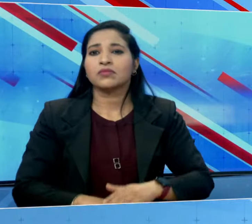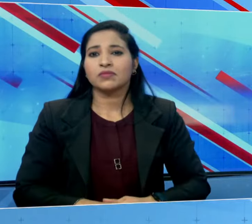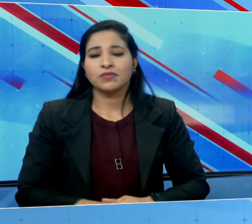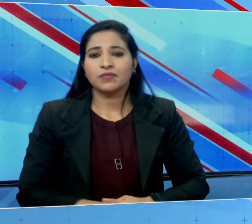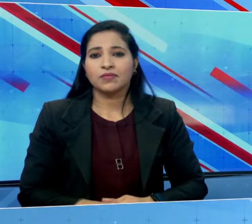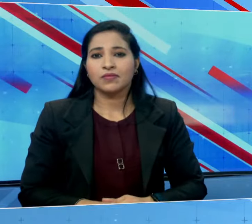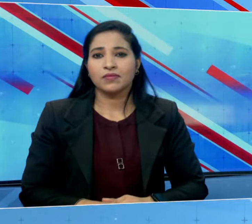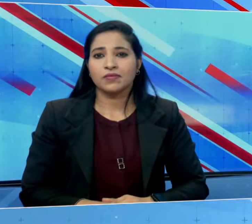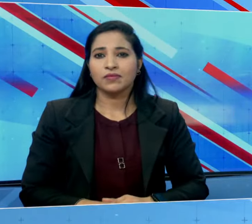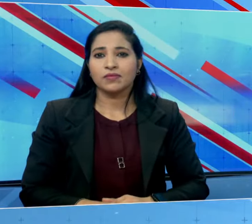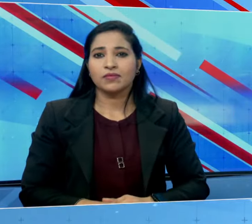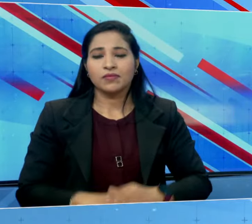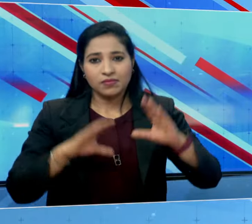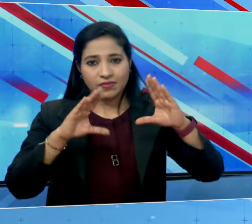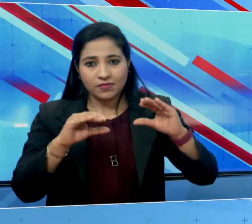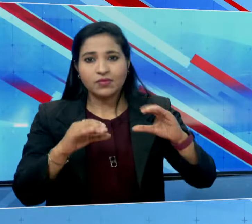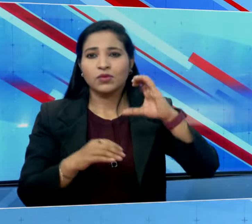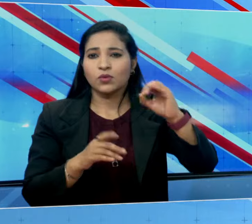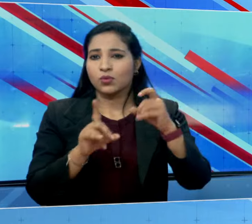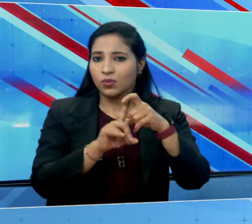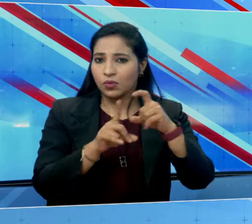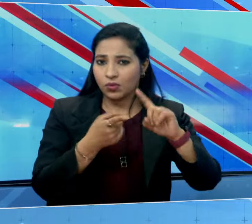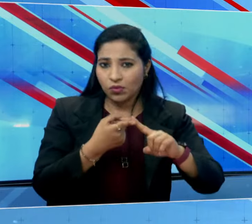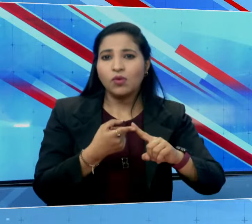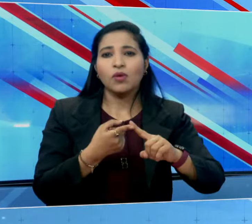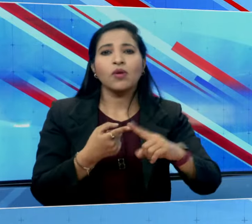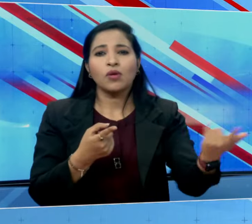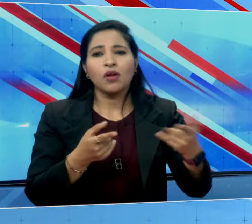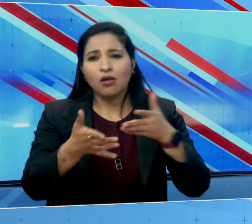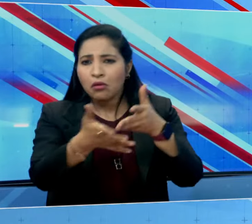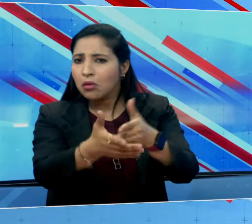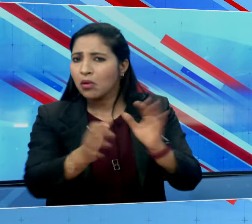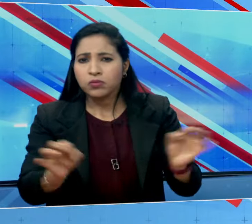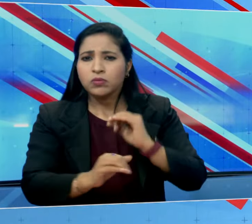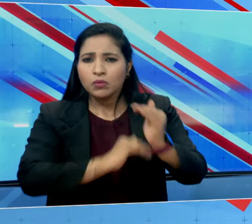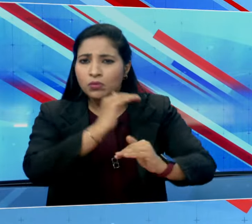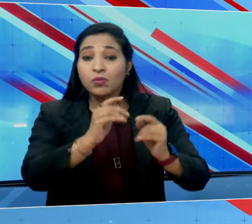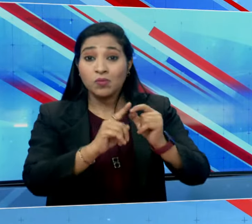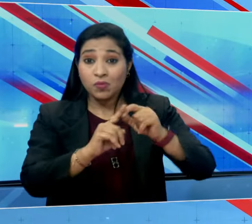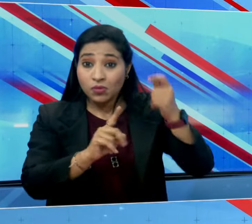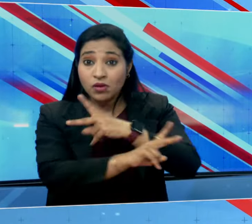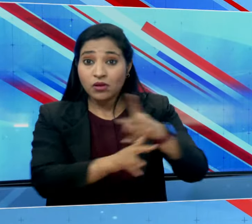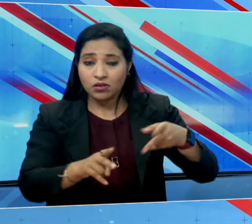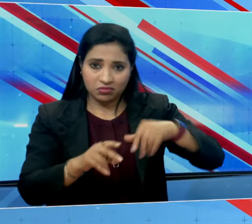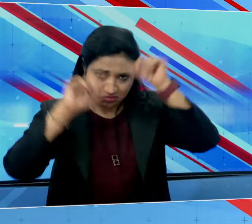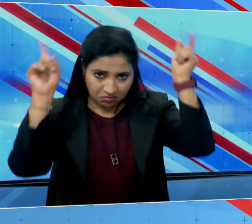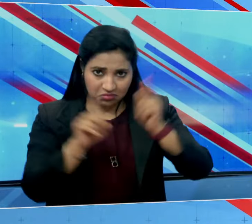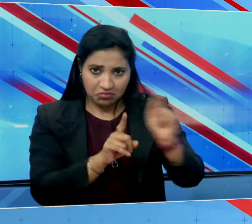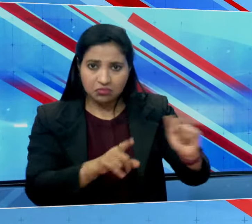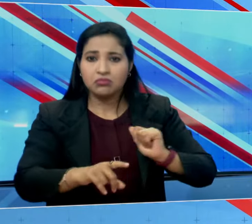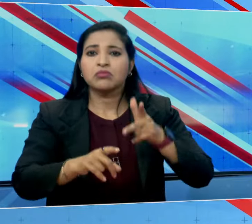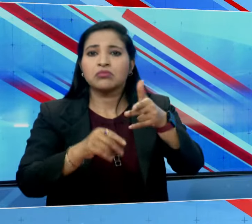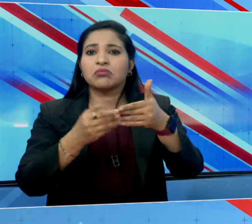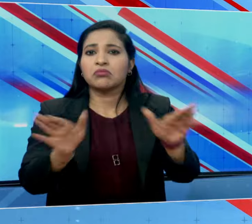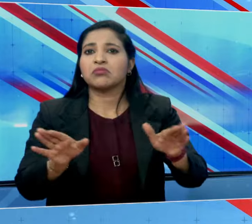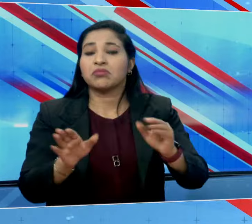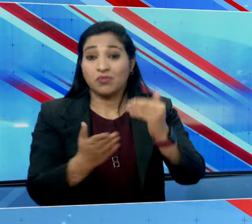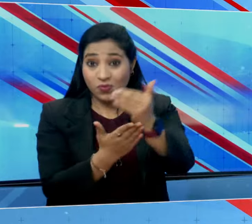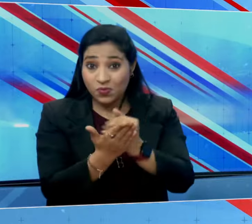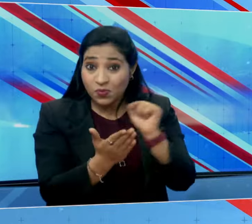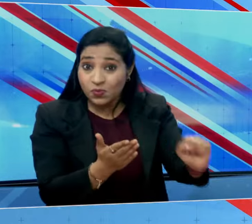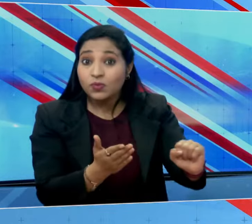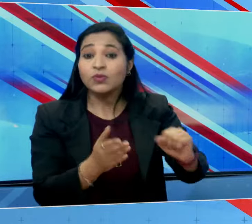जुड़े माइक्रोसॉफ्ट कोड विदाउट बैरियर्स प्रोग्राम को इस महीने ही भारत में लॉन्च करने जा रहा है इस प्रोग्राम के